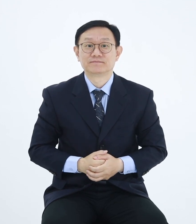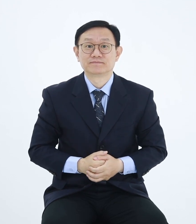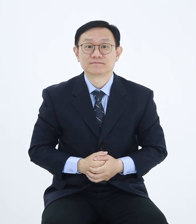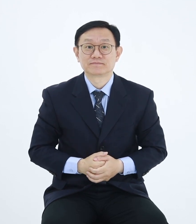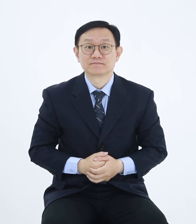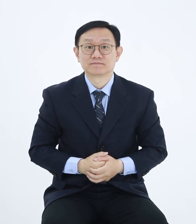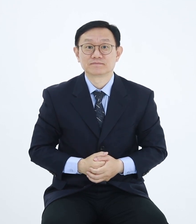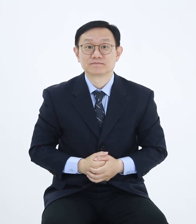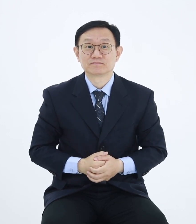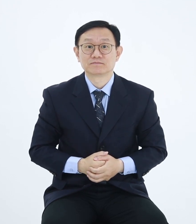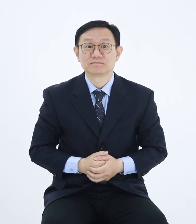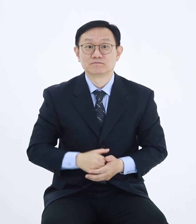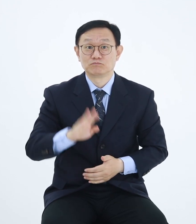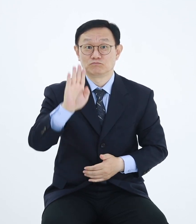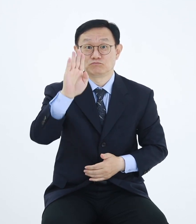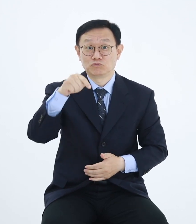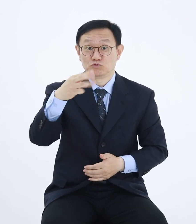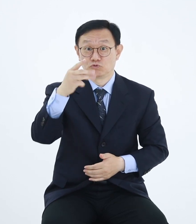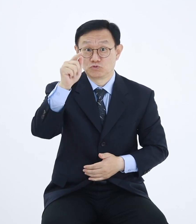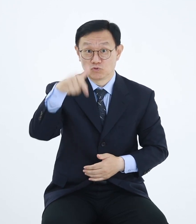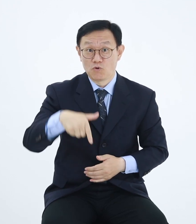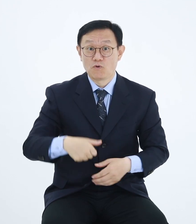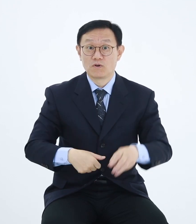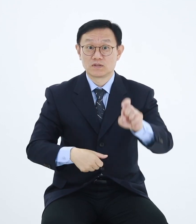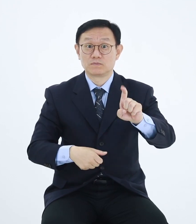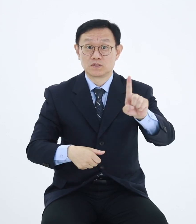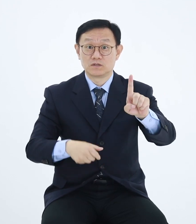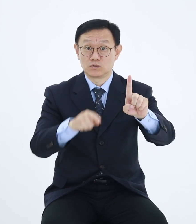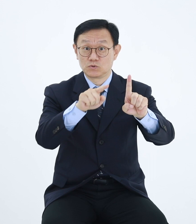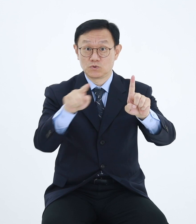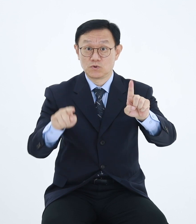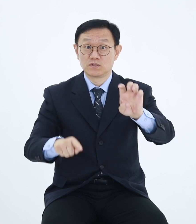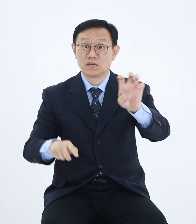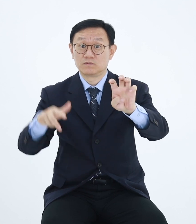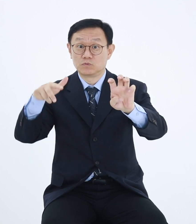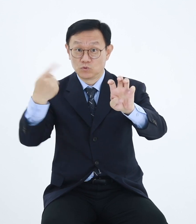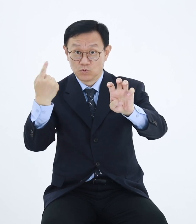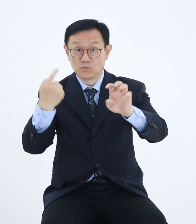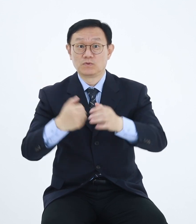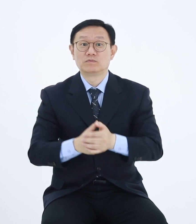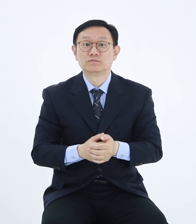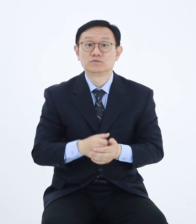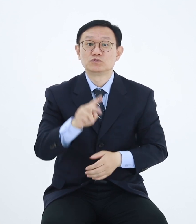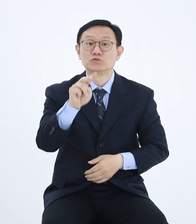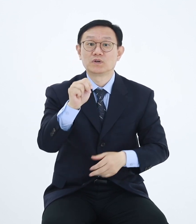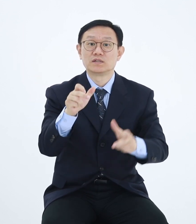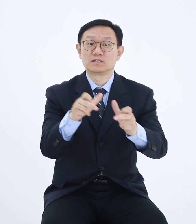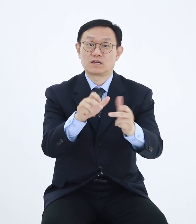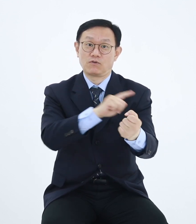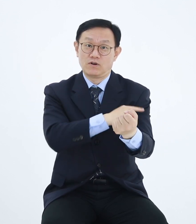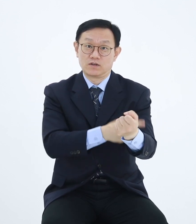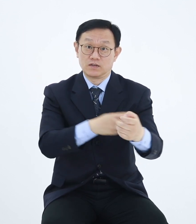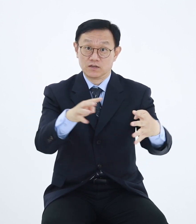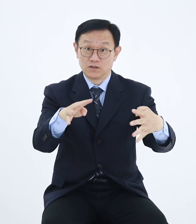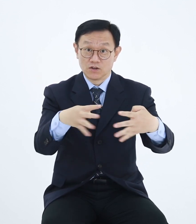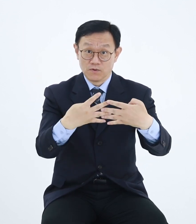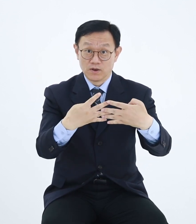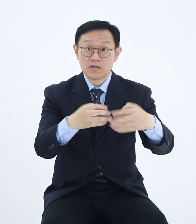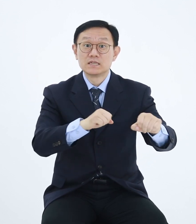불혹 제31조에서 제 40조 유엔 장애인 권리협약에 이행